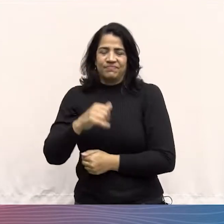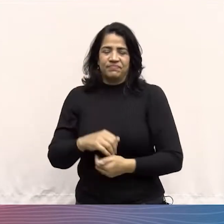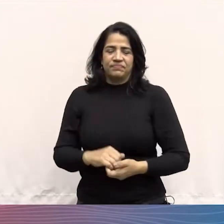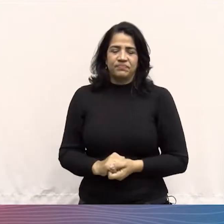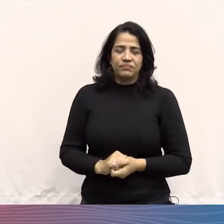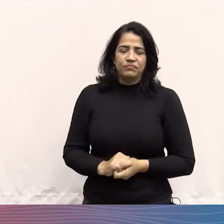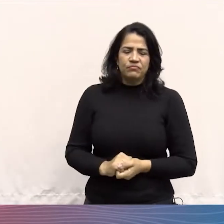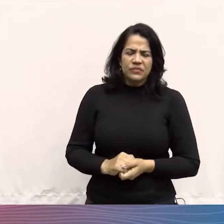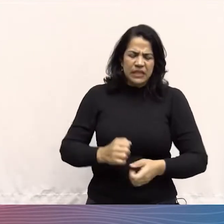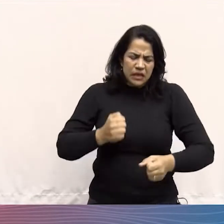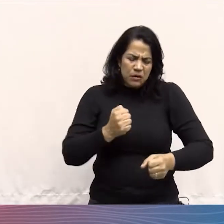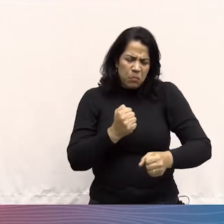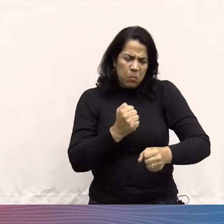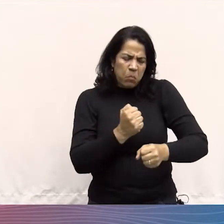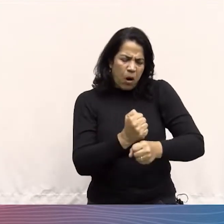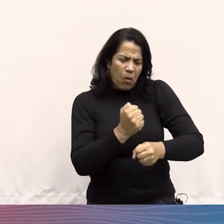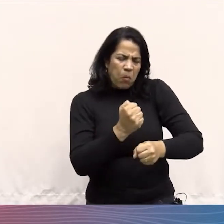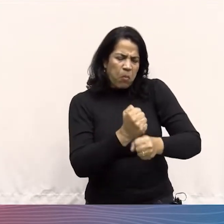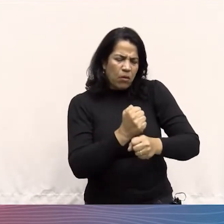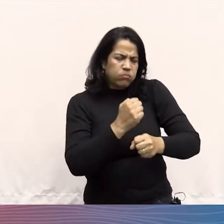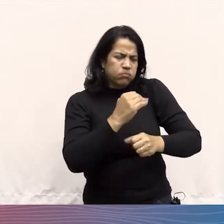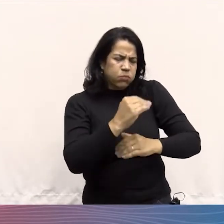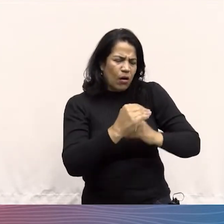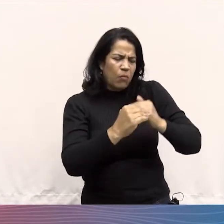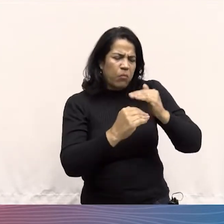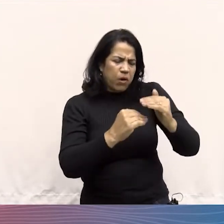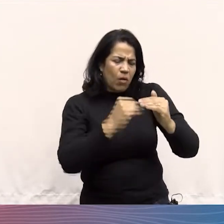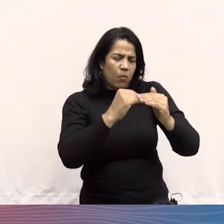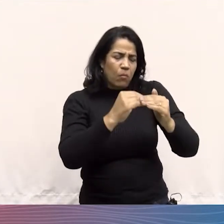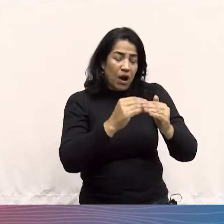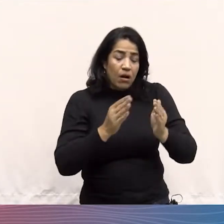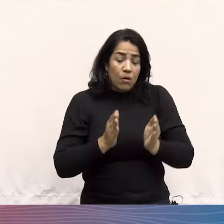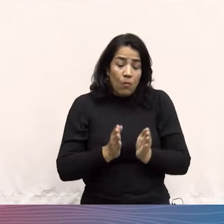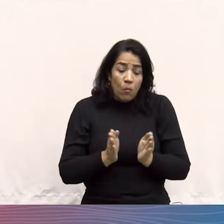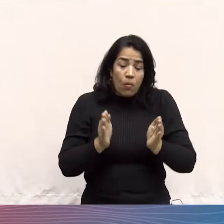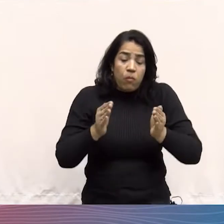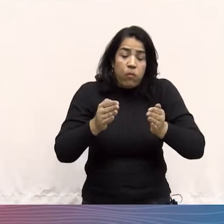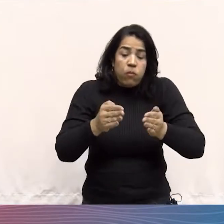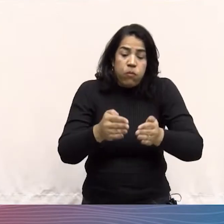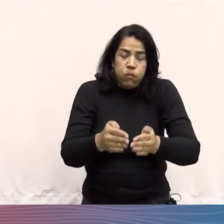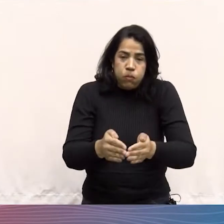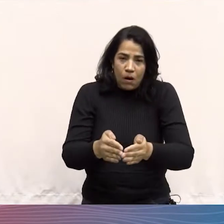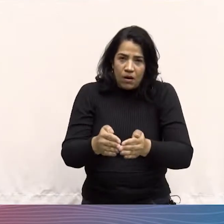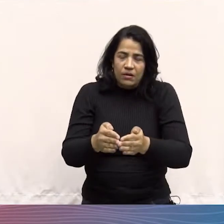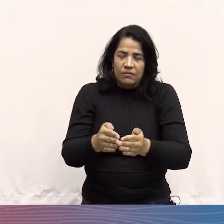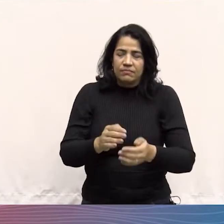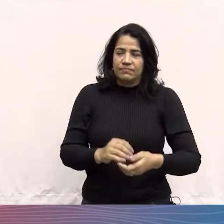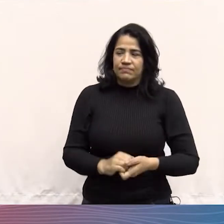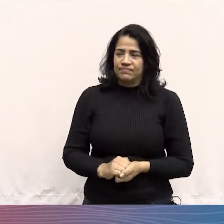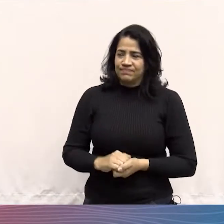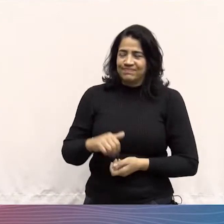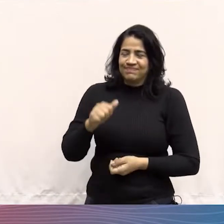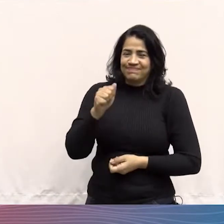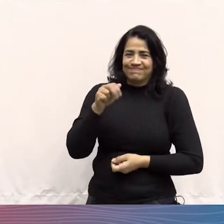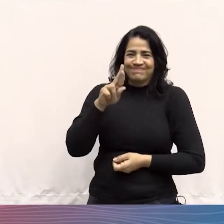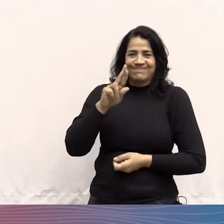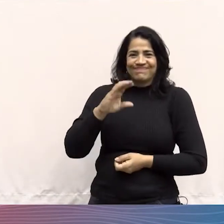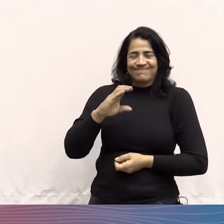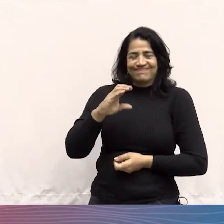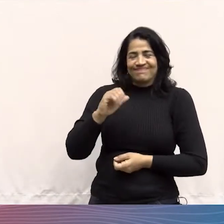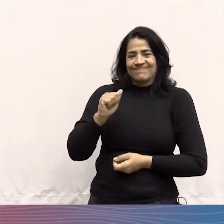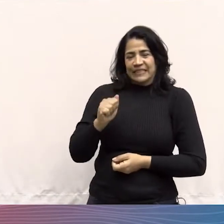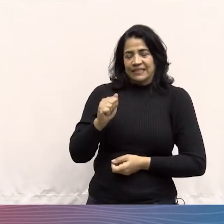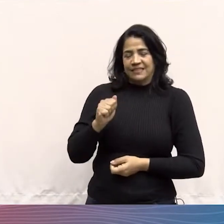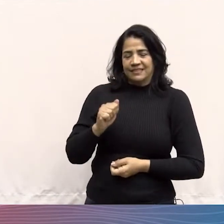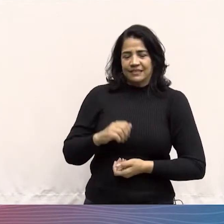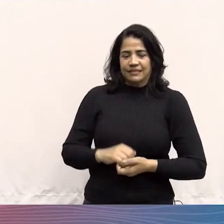numa montanha. Isso é motivo de muito riso. E ali, mas a Bíblia fala